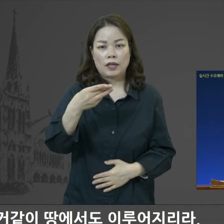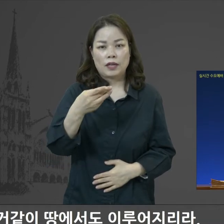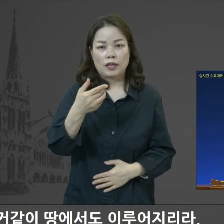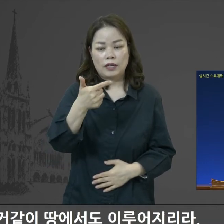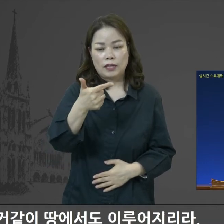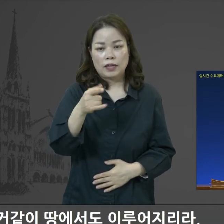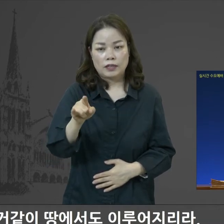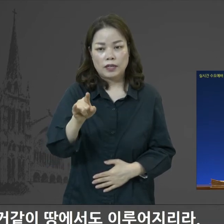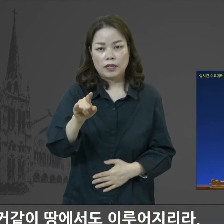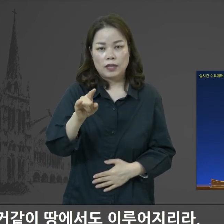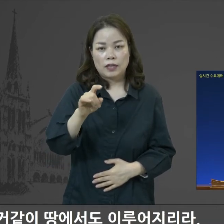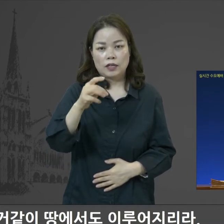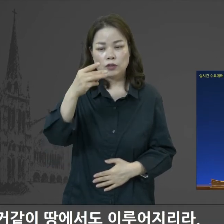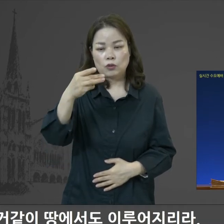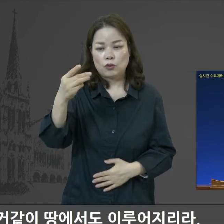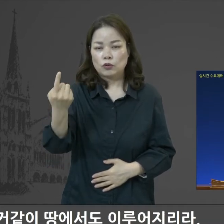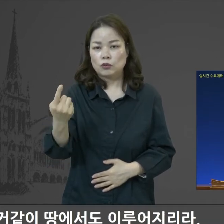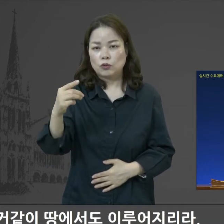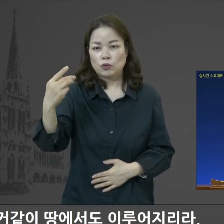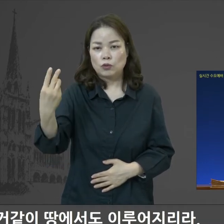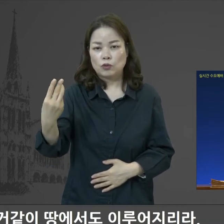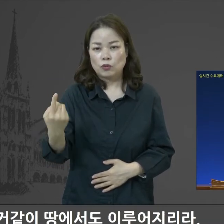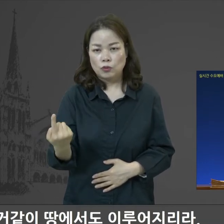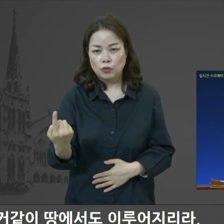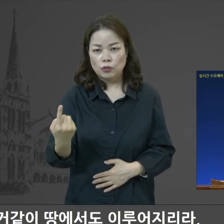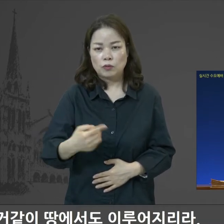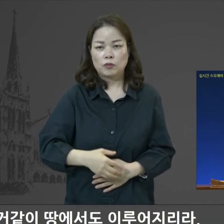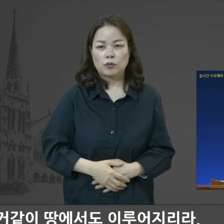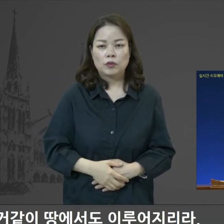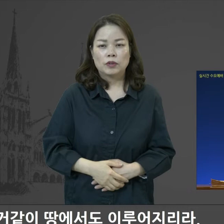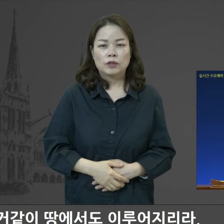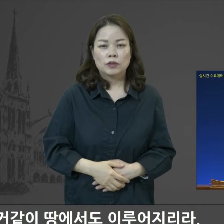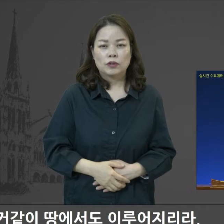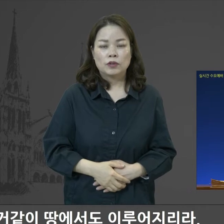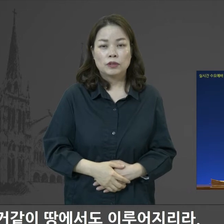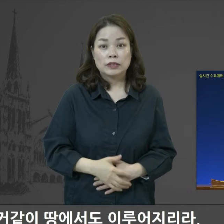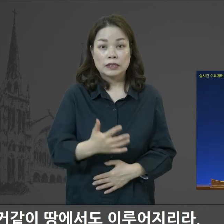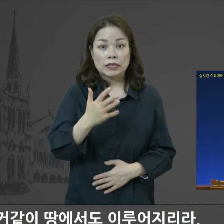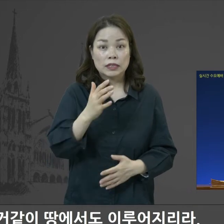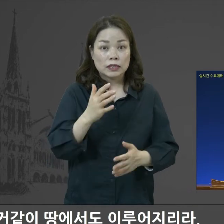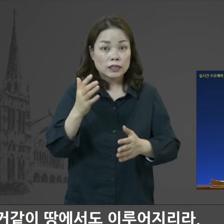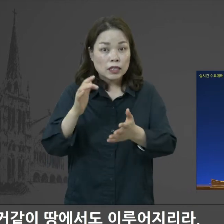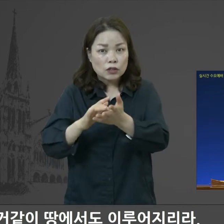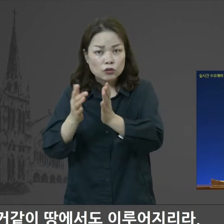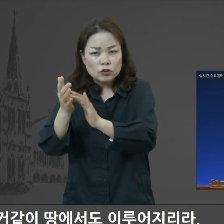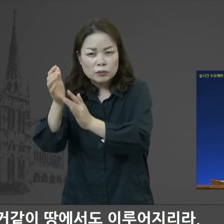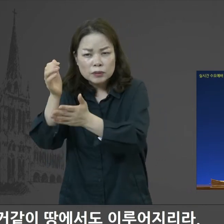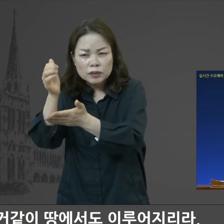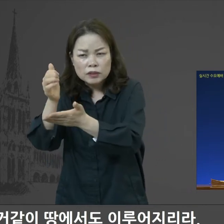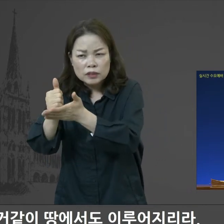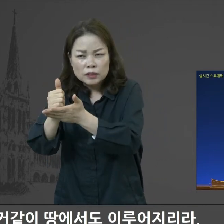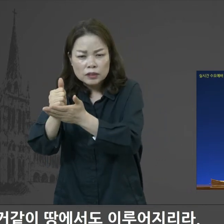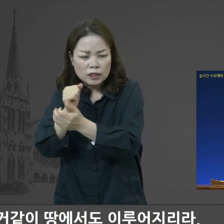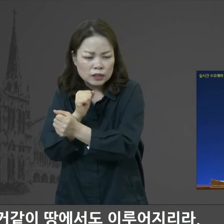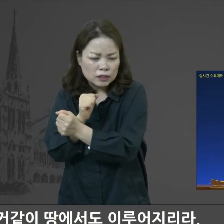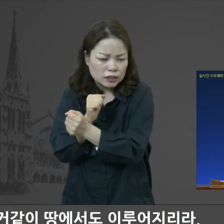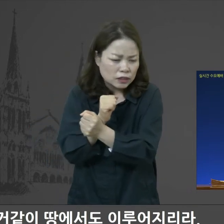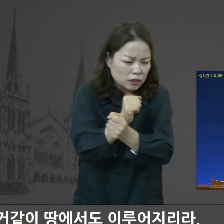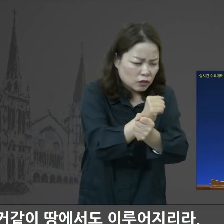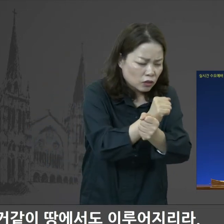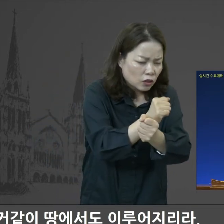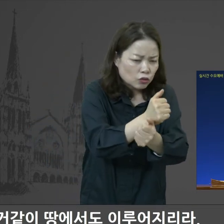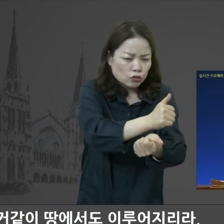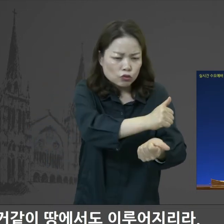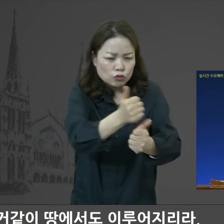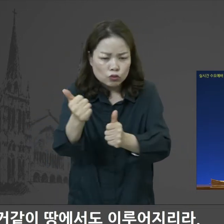기도예요. 같은 내용이에요. 사랑하는 여러분, 지금 예수님은 체포와 죽음을